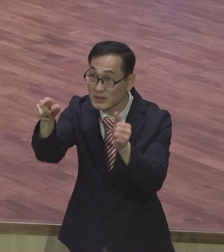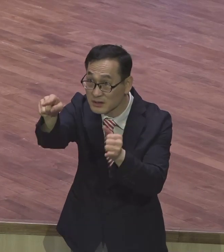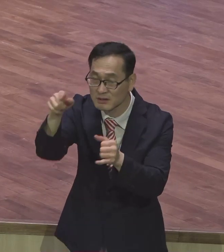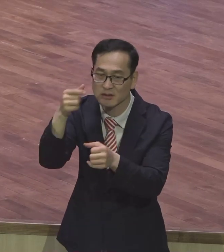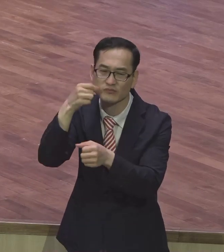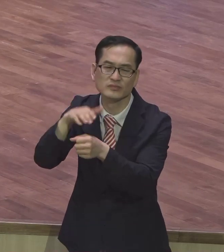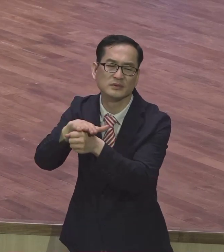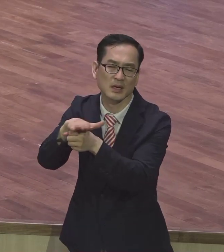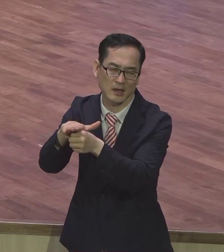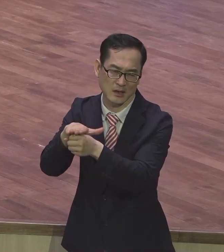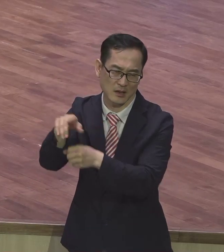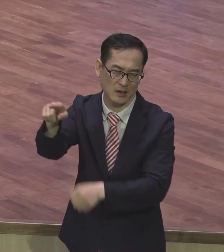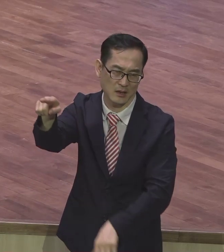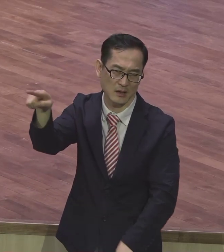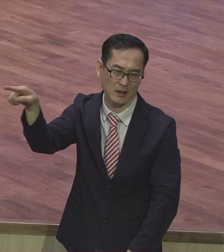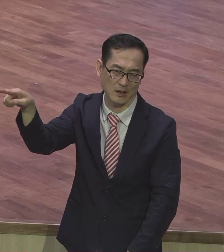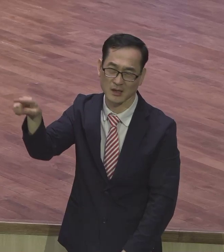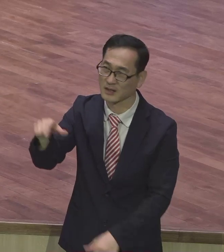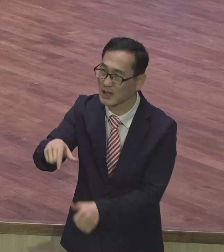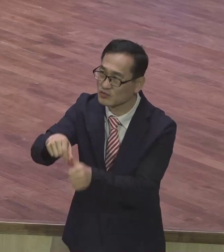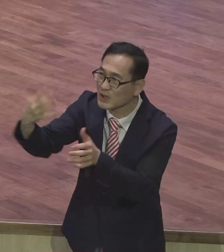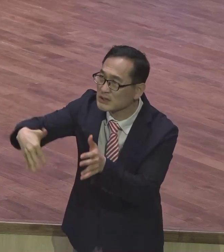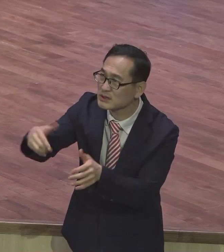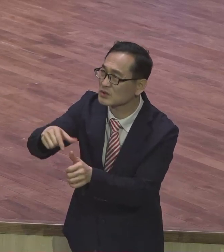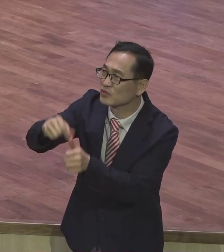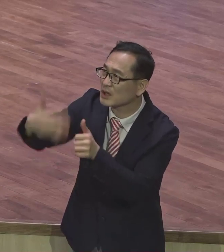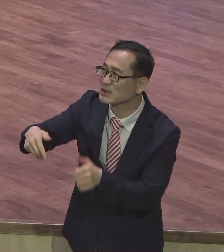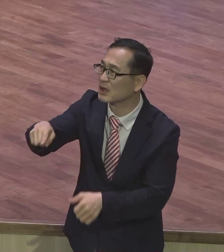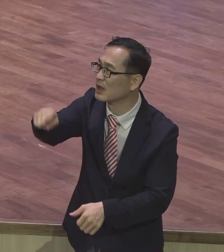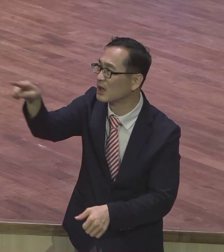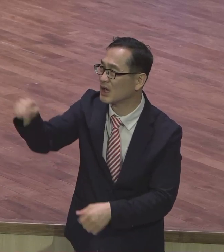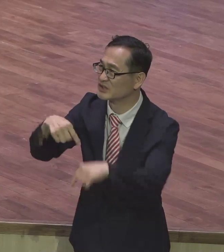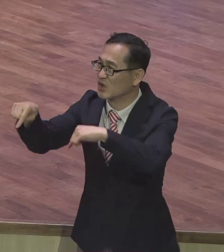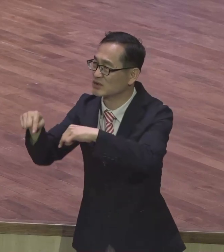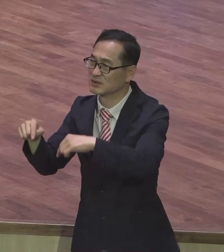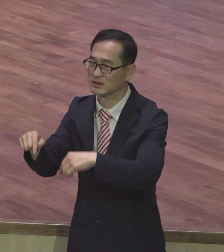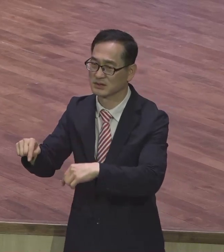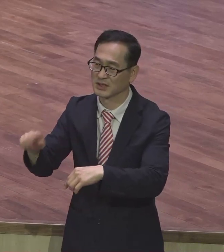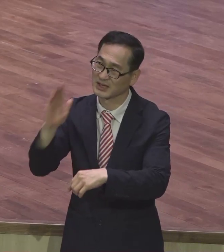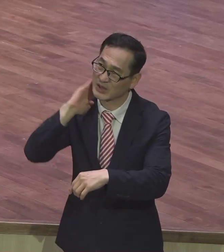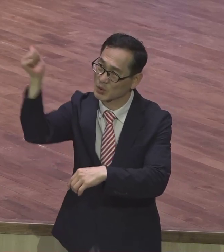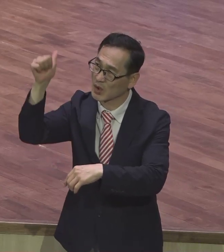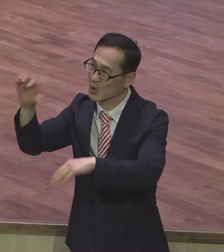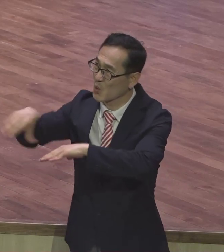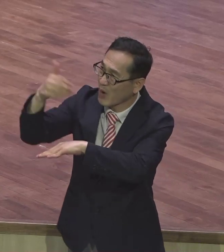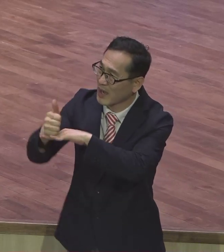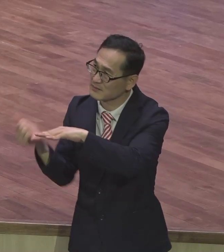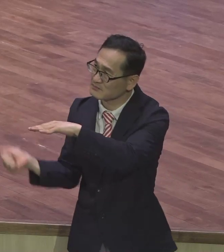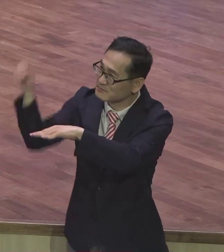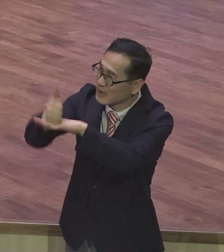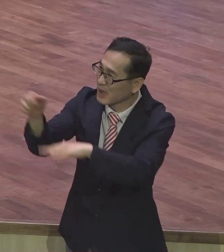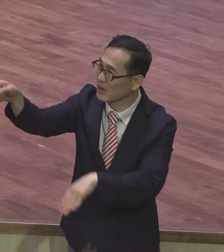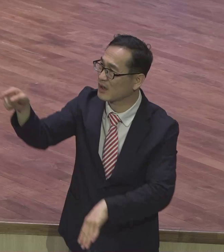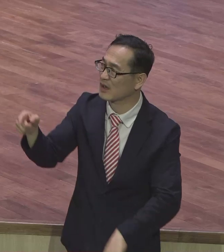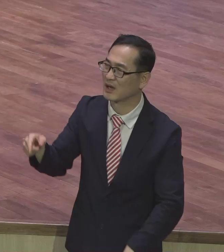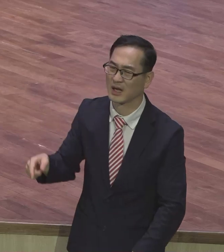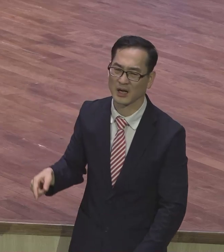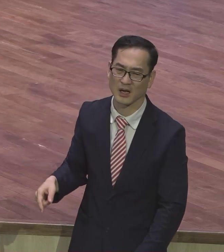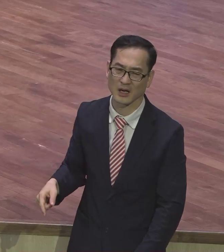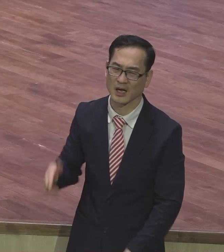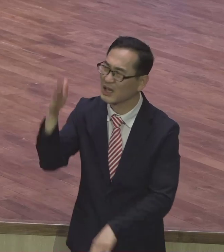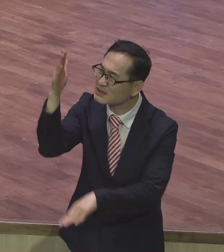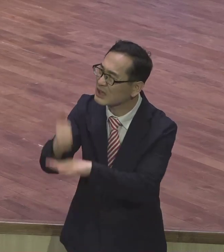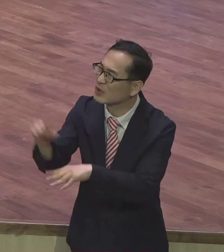저 사람들을 다 구원받아야 되는 저거 아무것도 아닌데 저거 바벨탑인데 저거 나중에